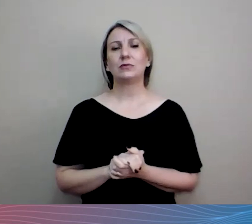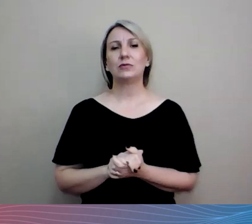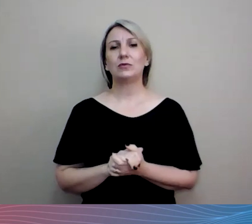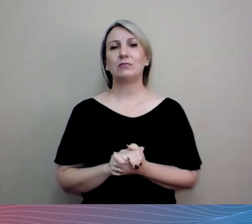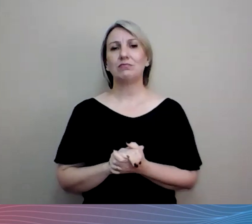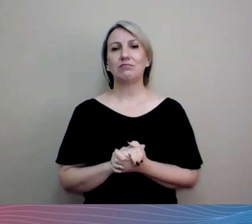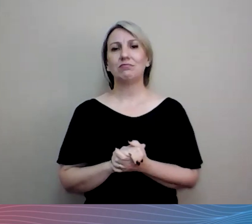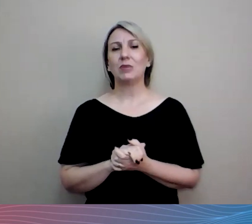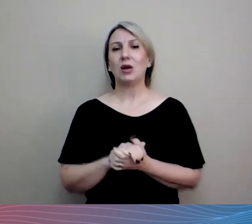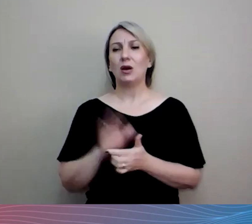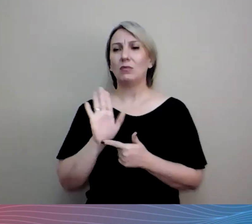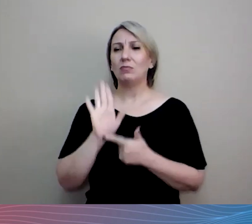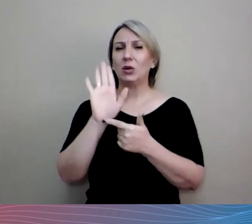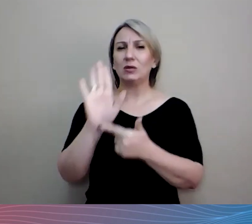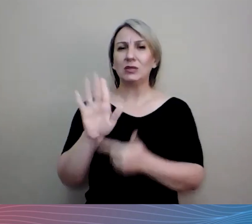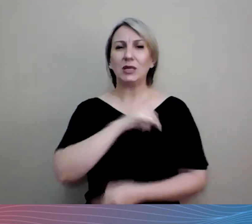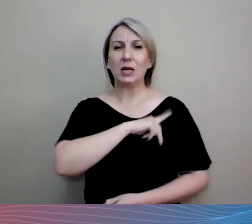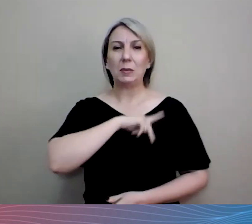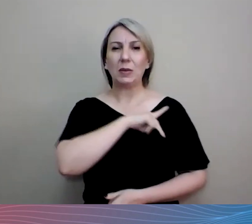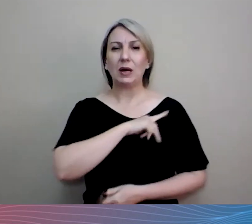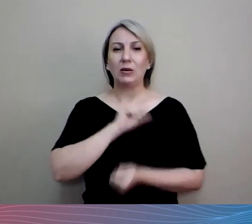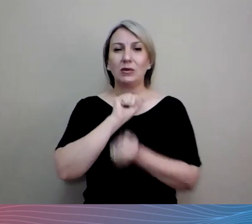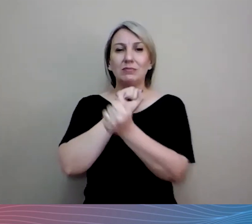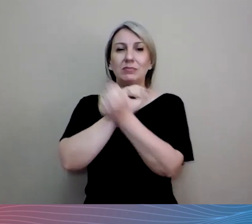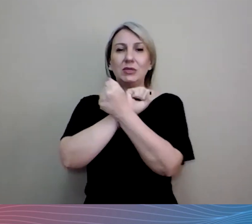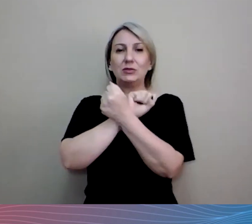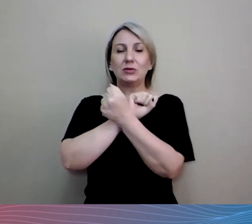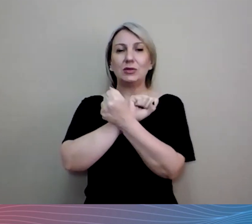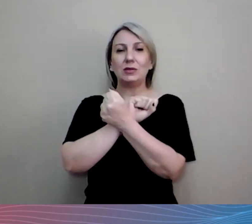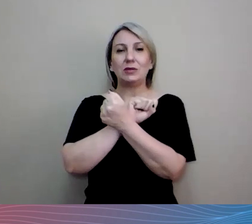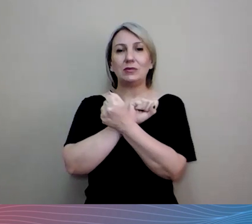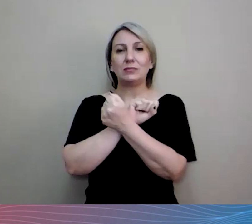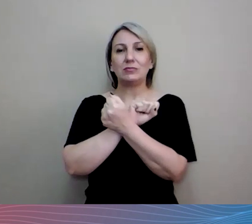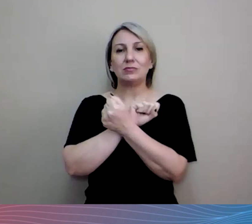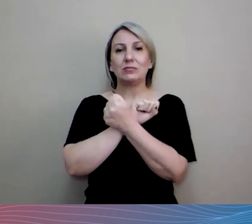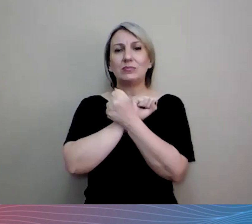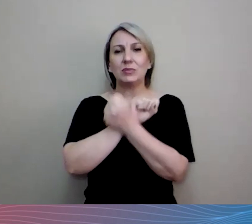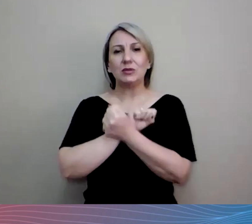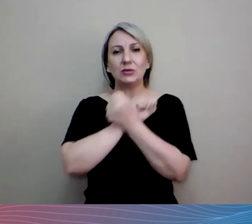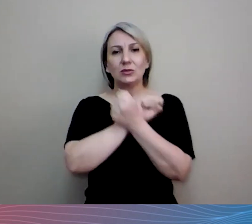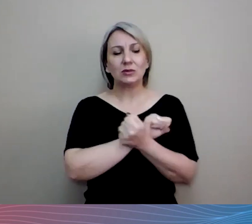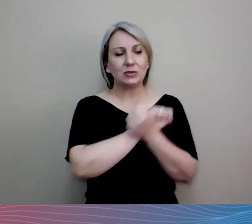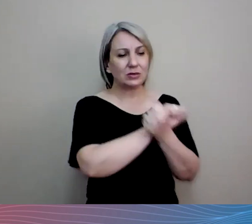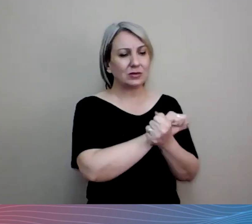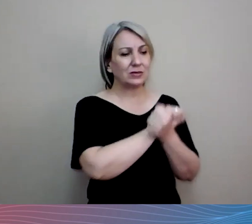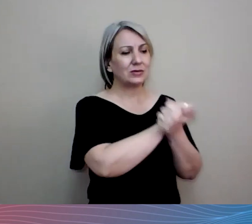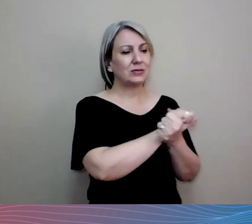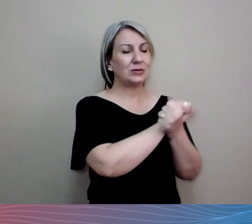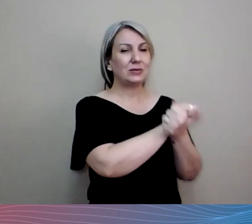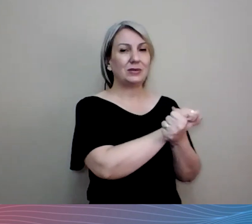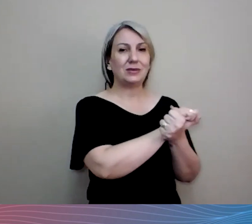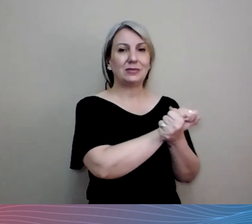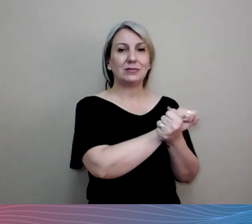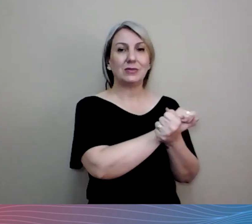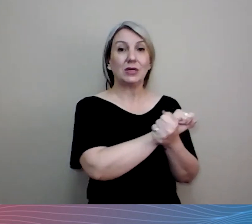prisioneiro. E dessa vez, na postura de um prisioneiro, ele roga à igreja,